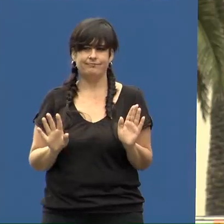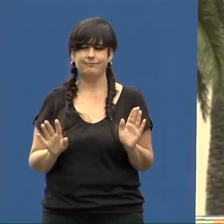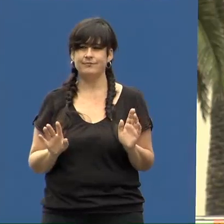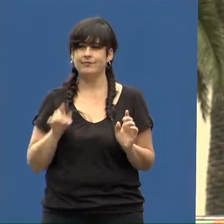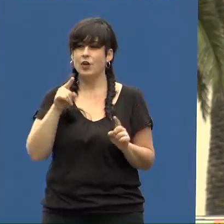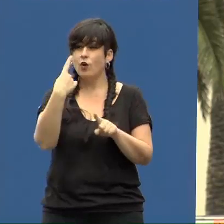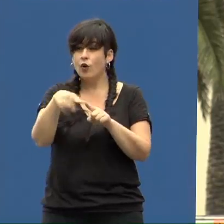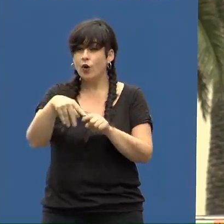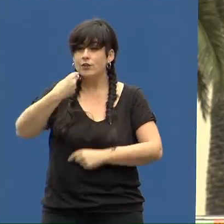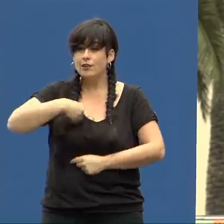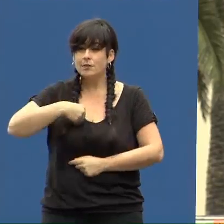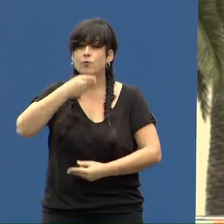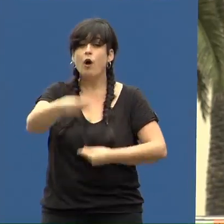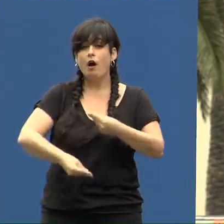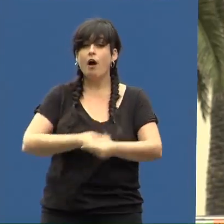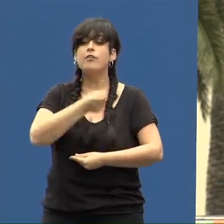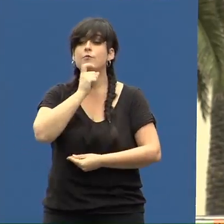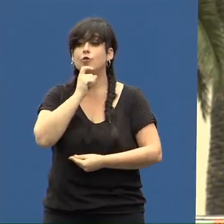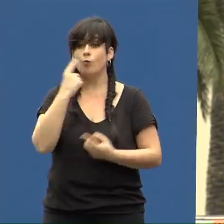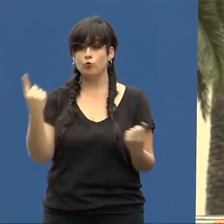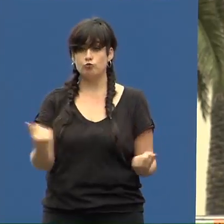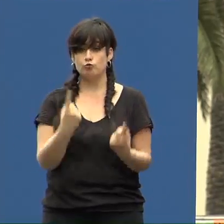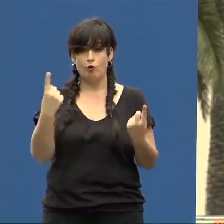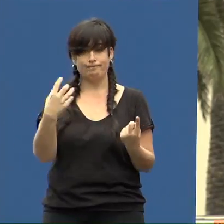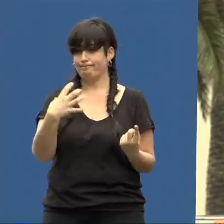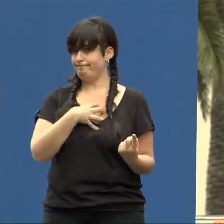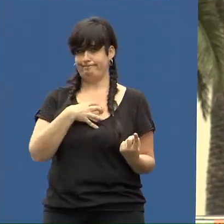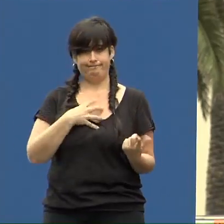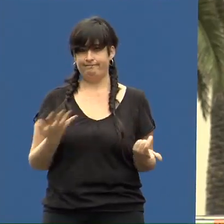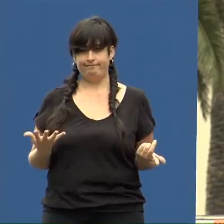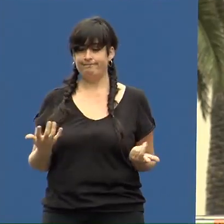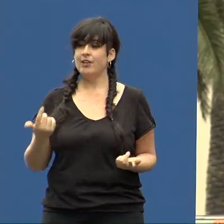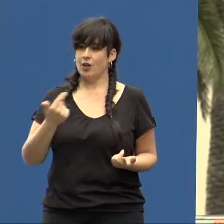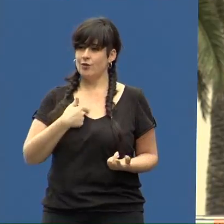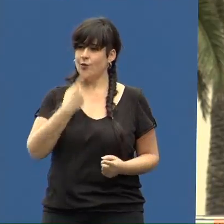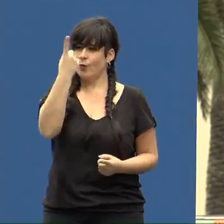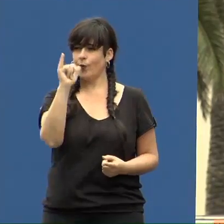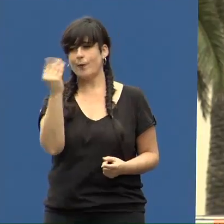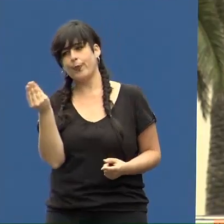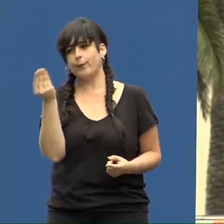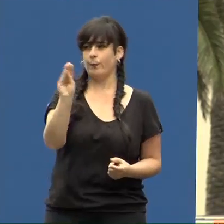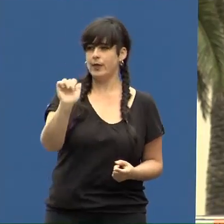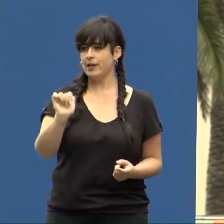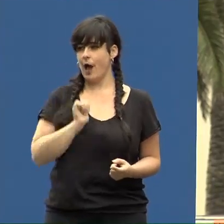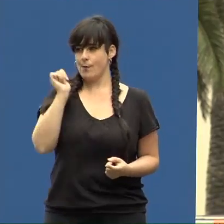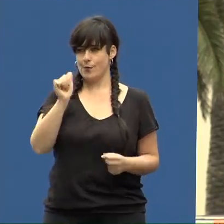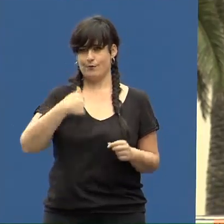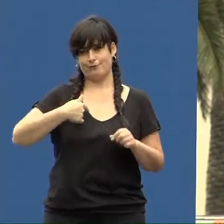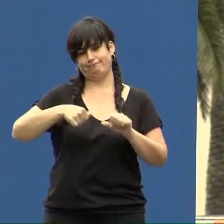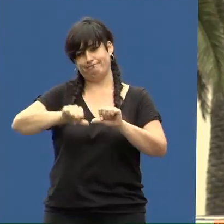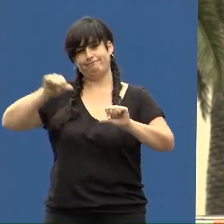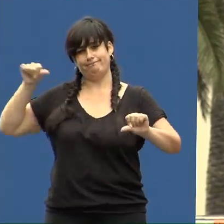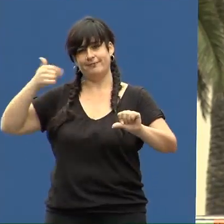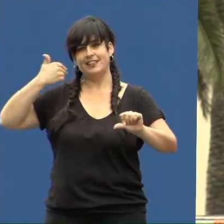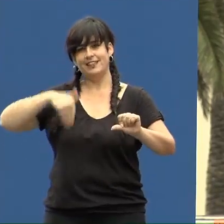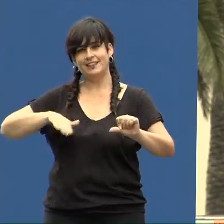esto no podríamos hacerlo solos y solas. Yo tengo que aprovechar una vez más, y lo hemos hecho en otras ocasiones, pero de